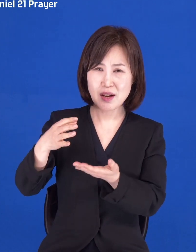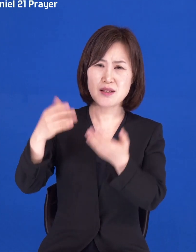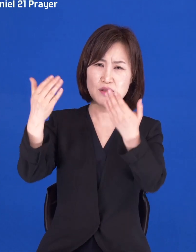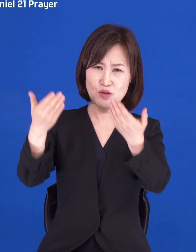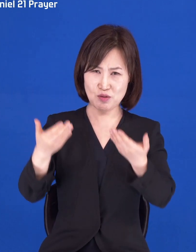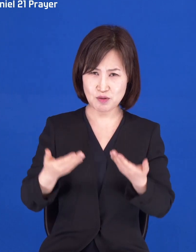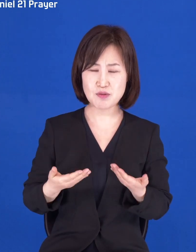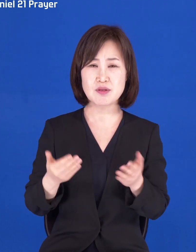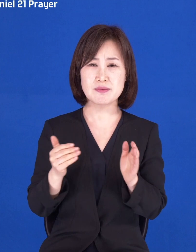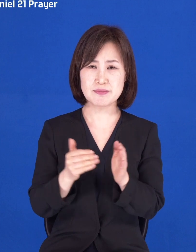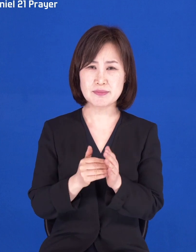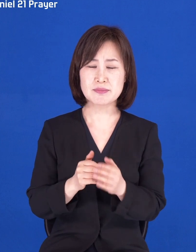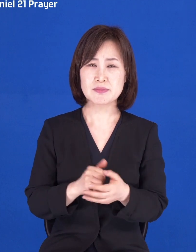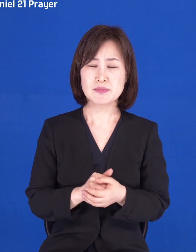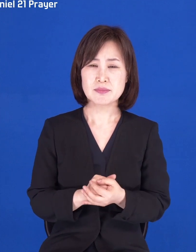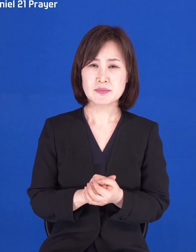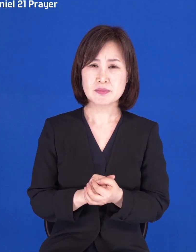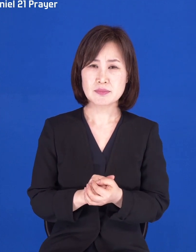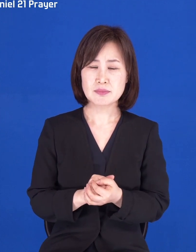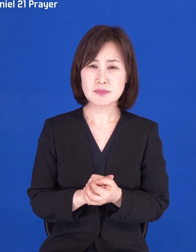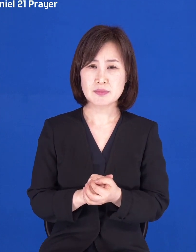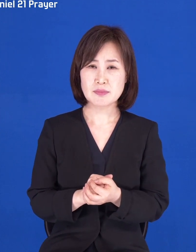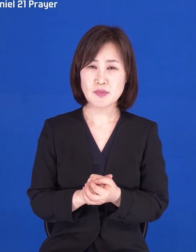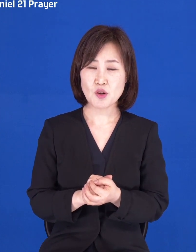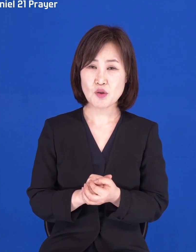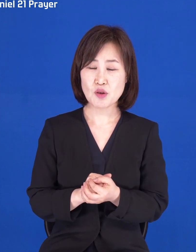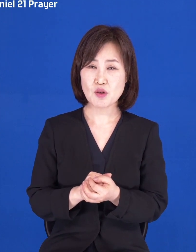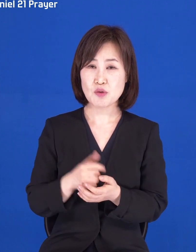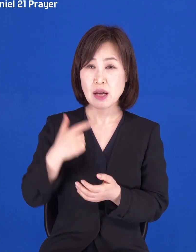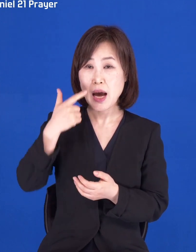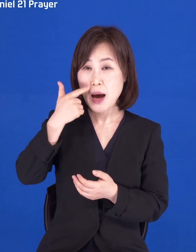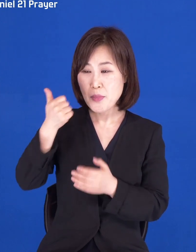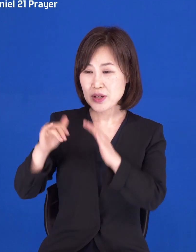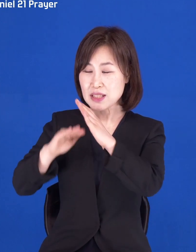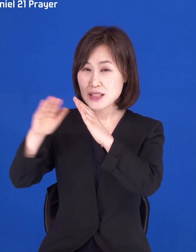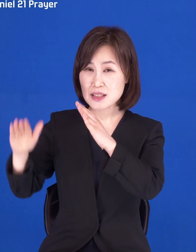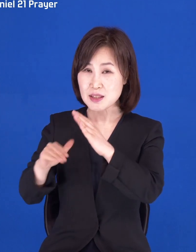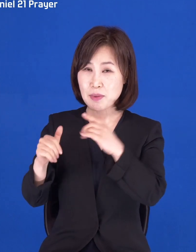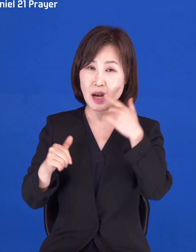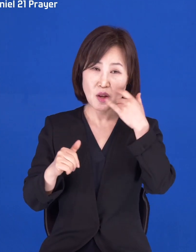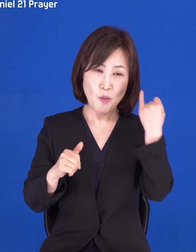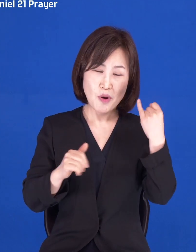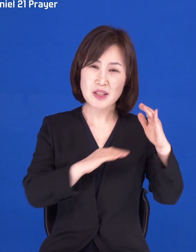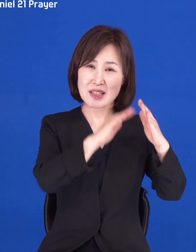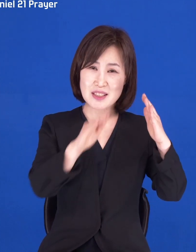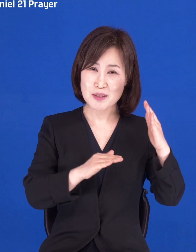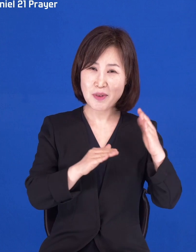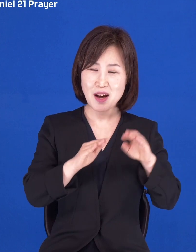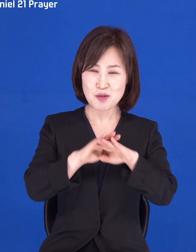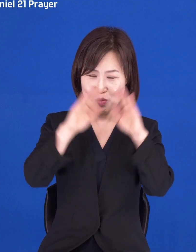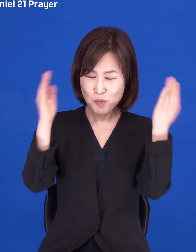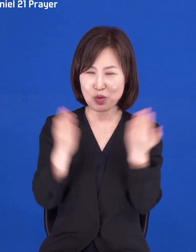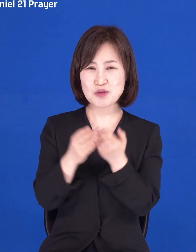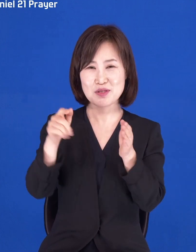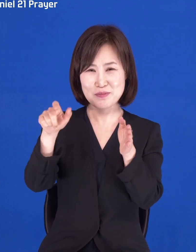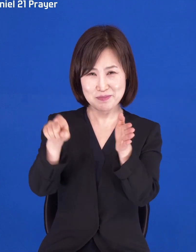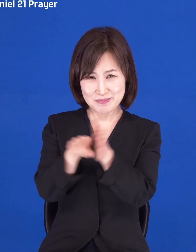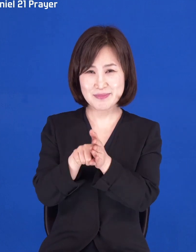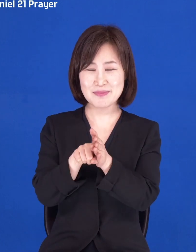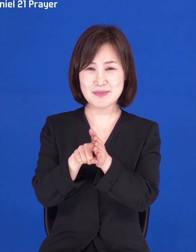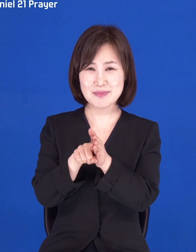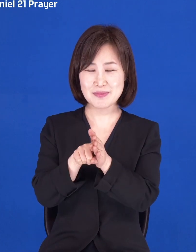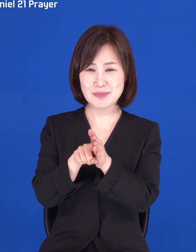있었습니다. 저희 친가와 외가는 모두 기독교 집안입니다. 각각 다른